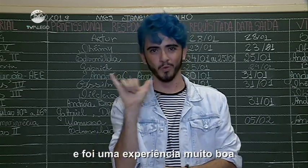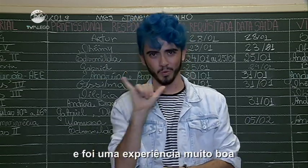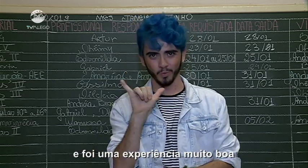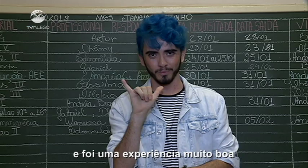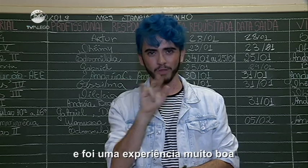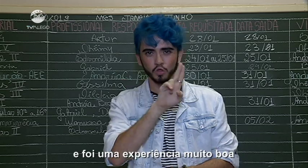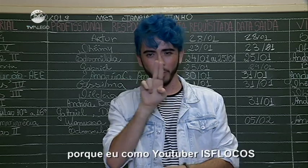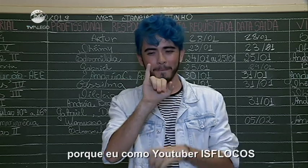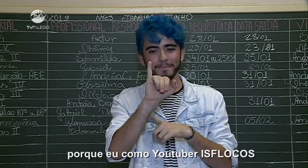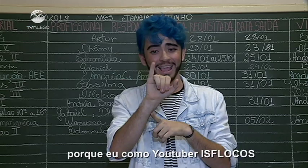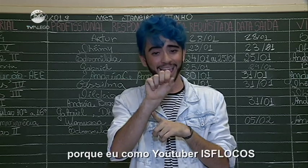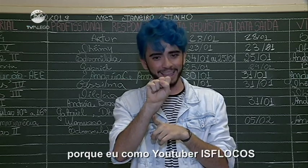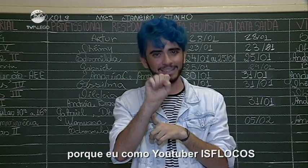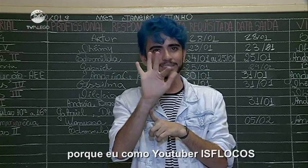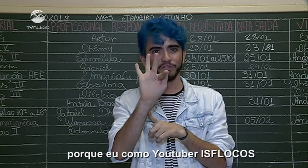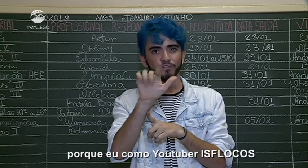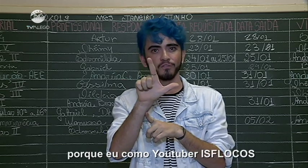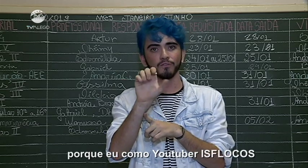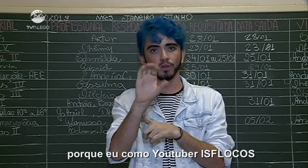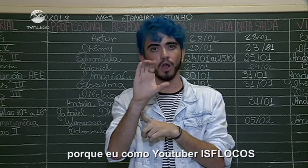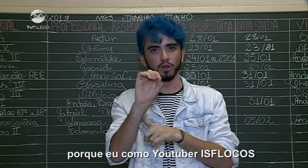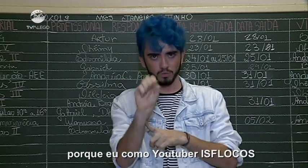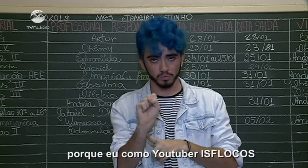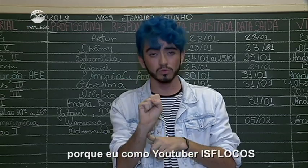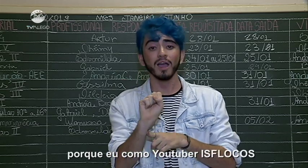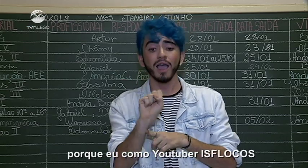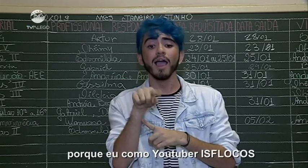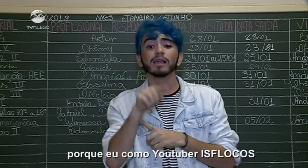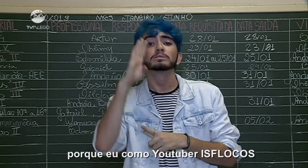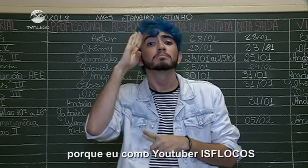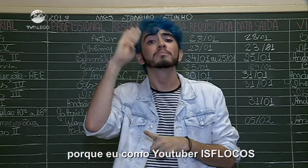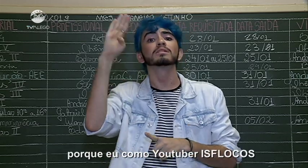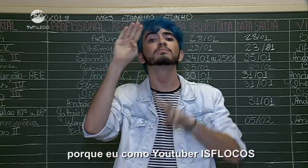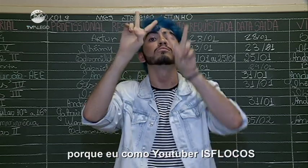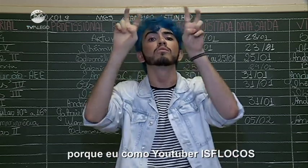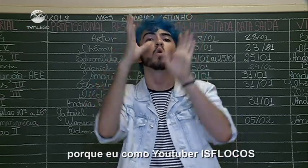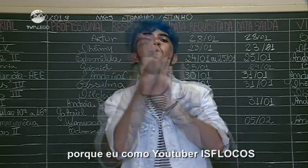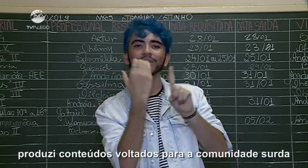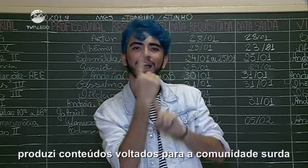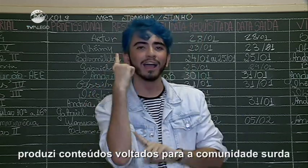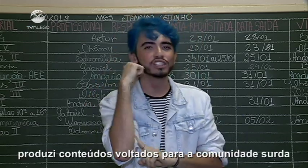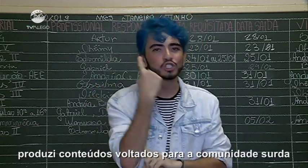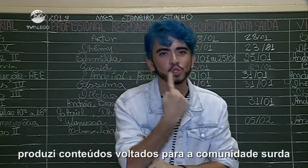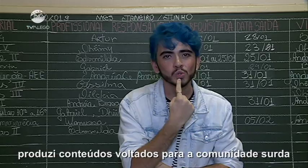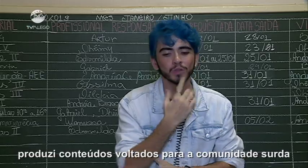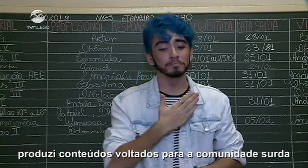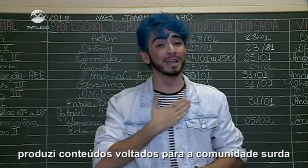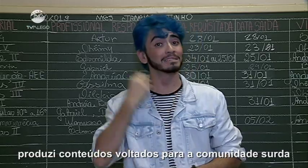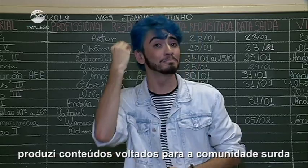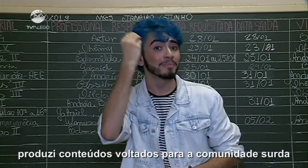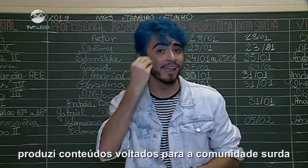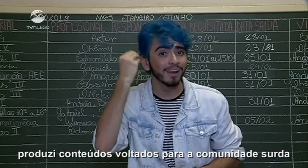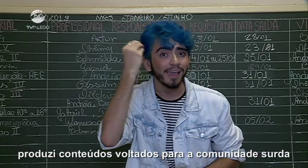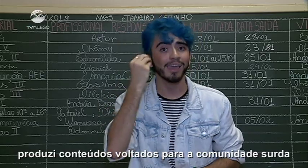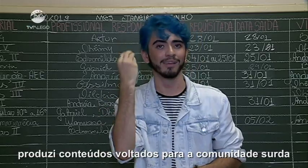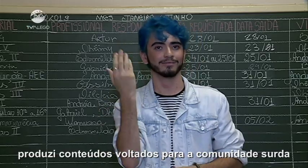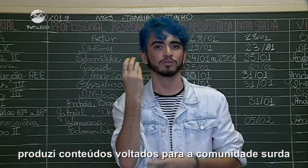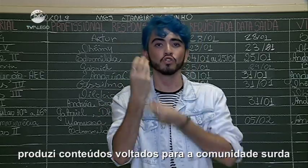boa, porque eu, como youtuber, Flocos, eu produzi conteúdo voltado para a comunidade